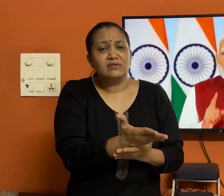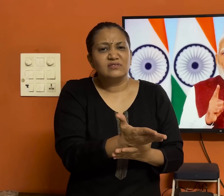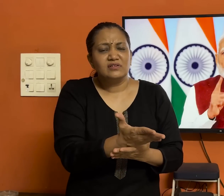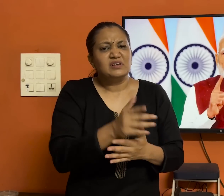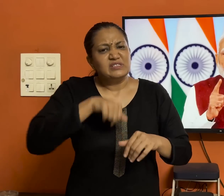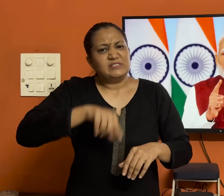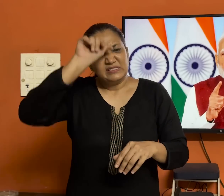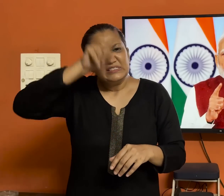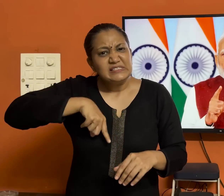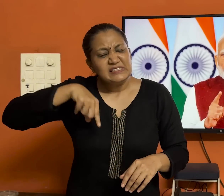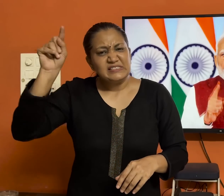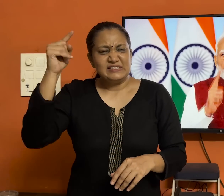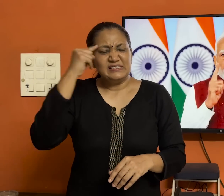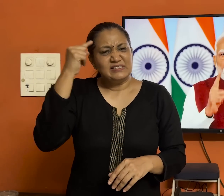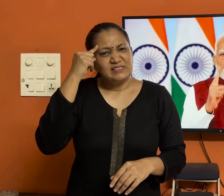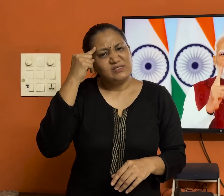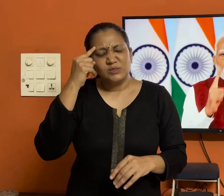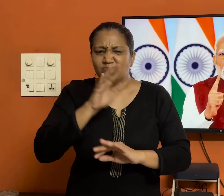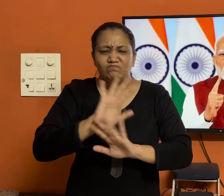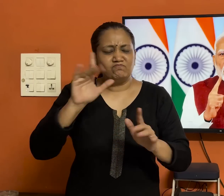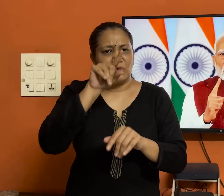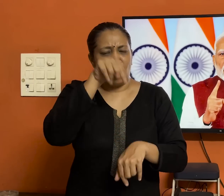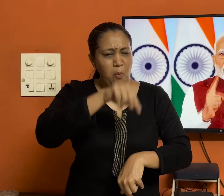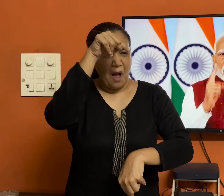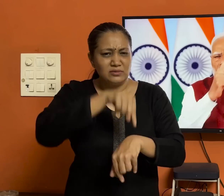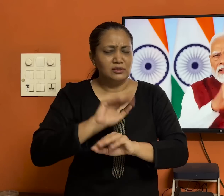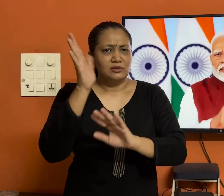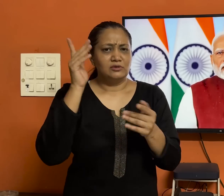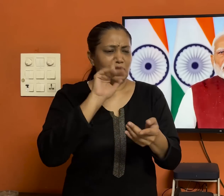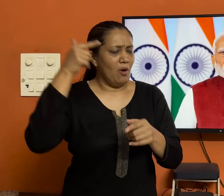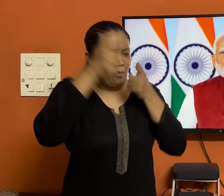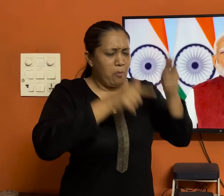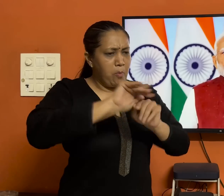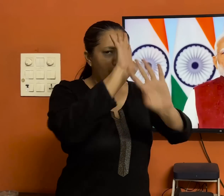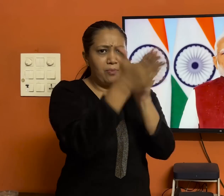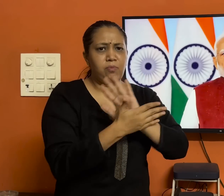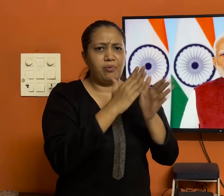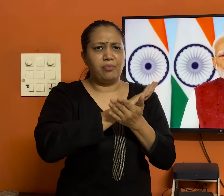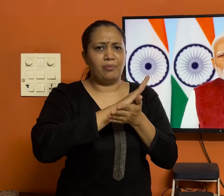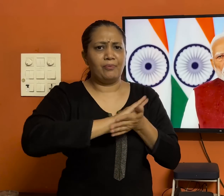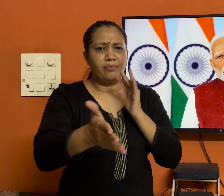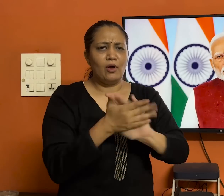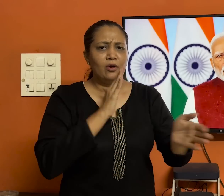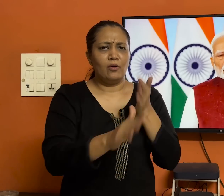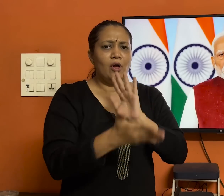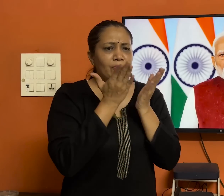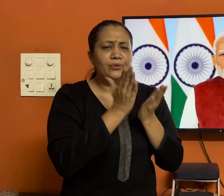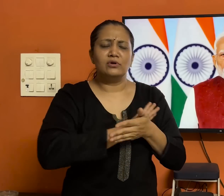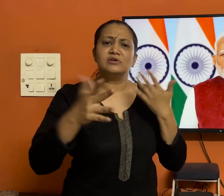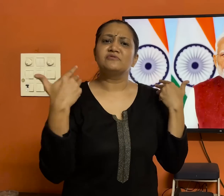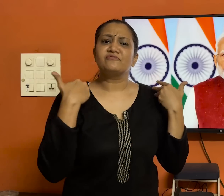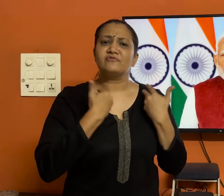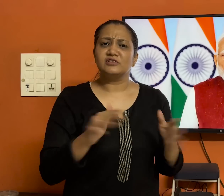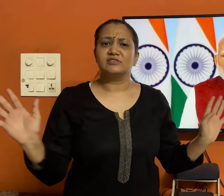उन्हें भारत ने एक झटके में खत्म कर दिया। साथियों,